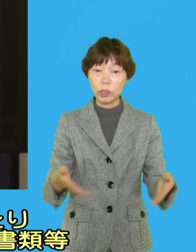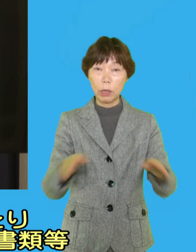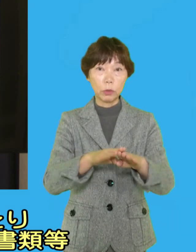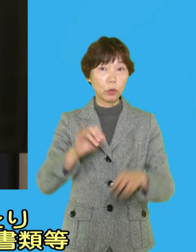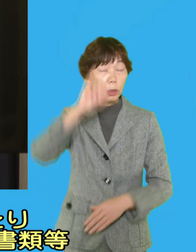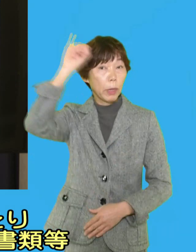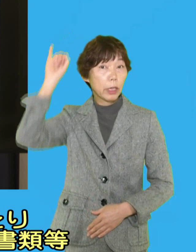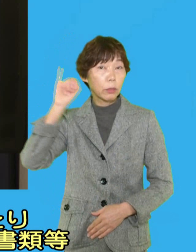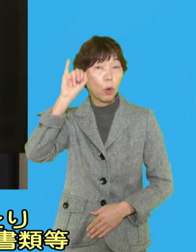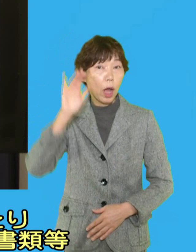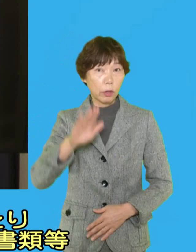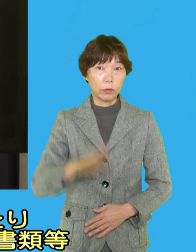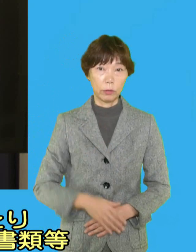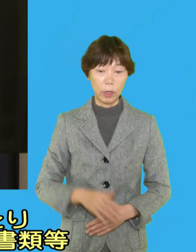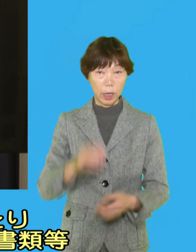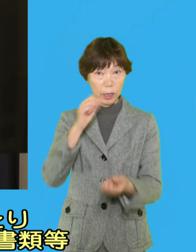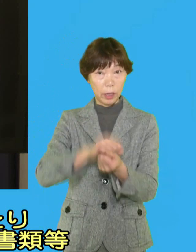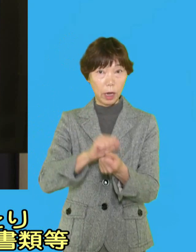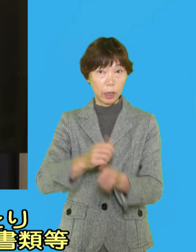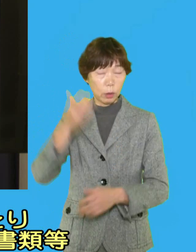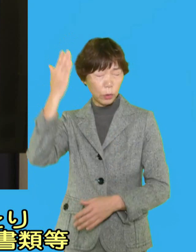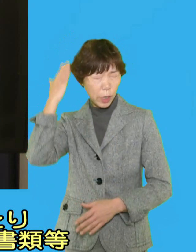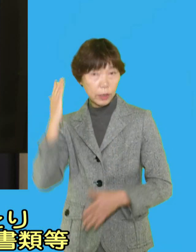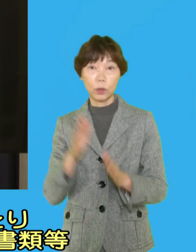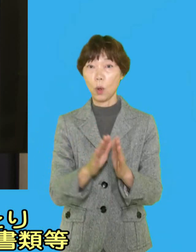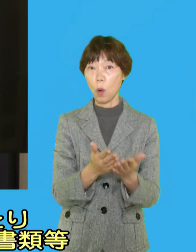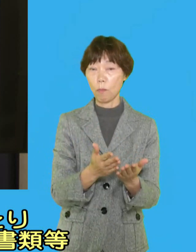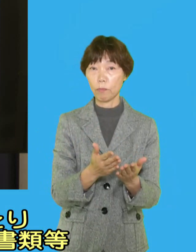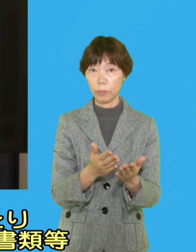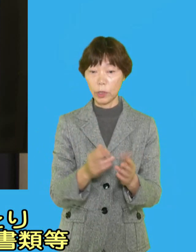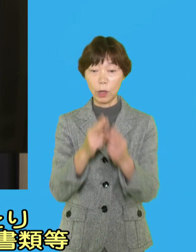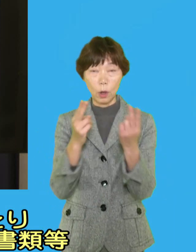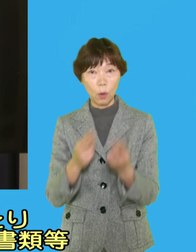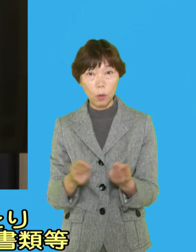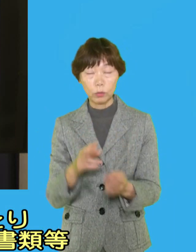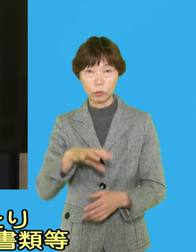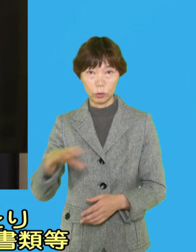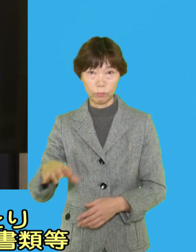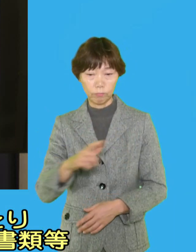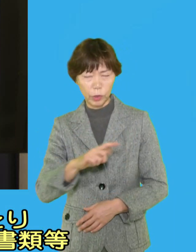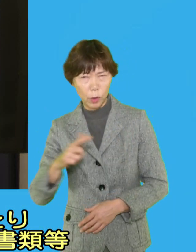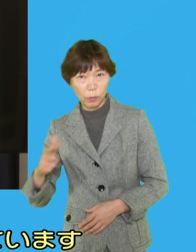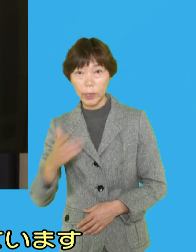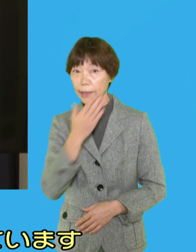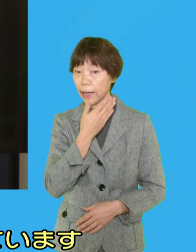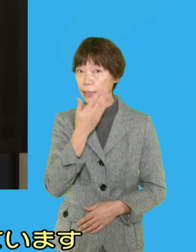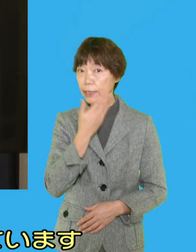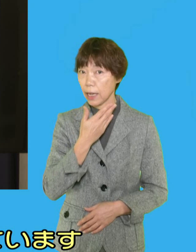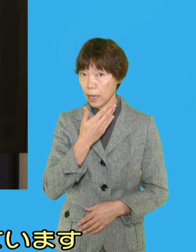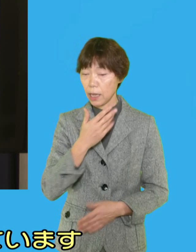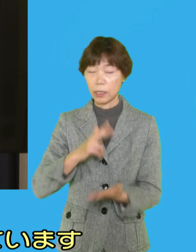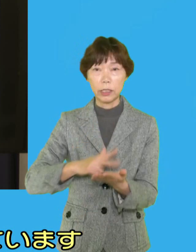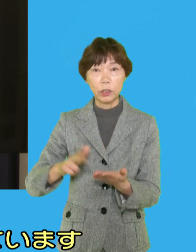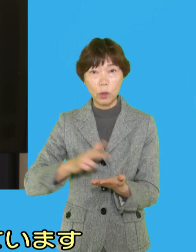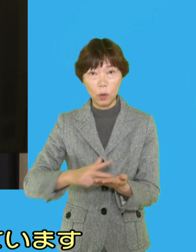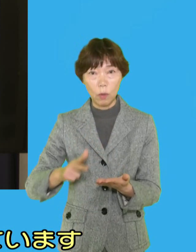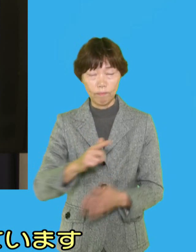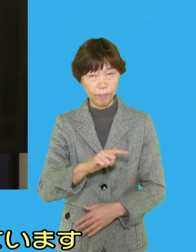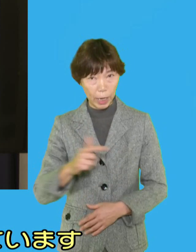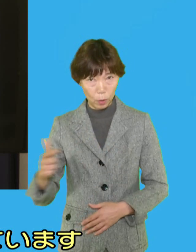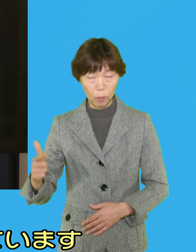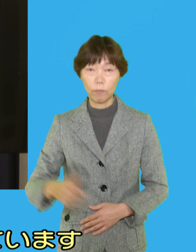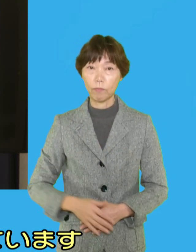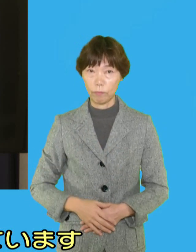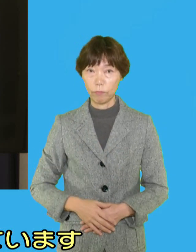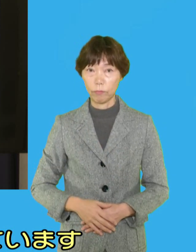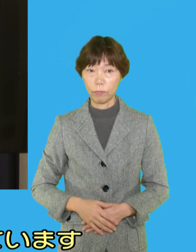の書物であったりですね、古墳群に関する貴重な書類と資料等を